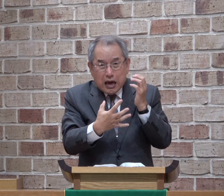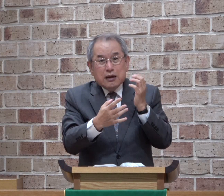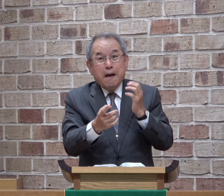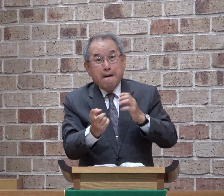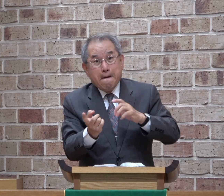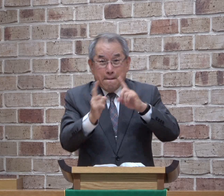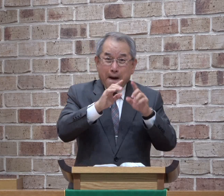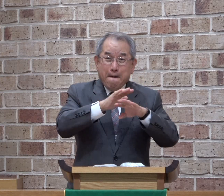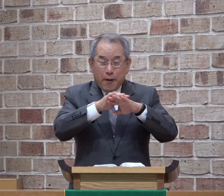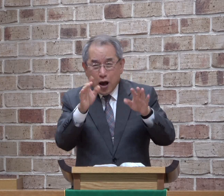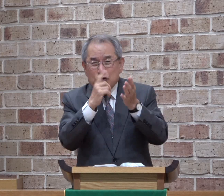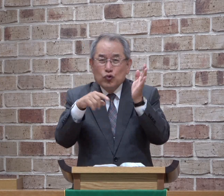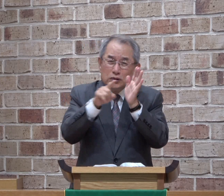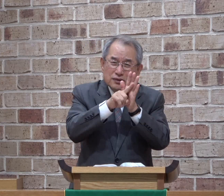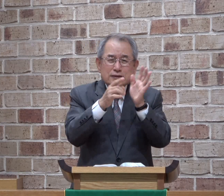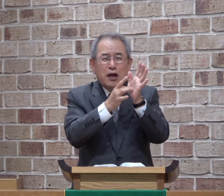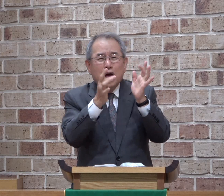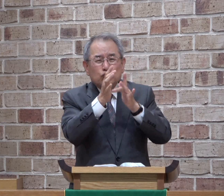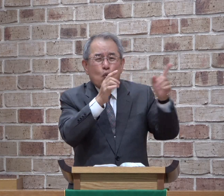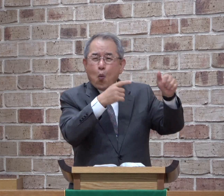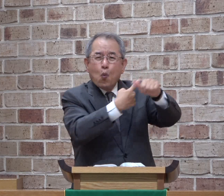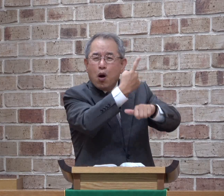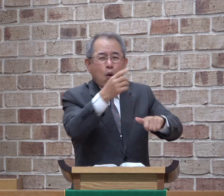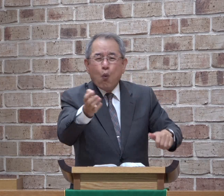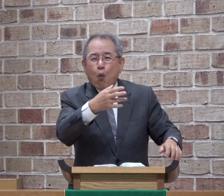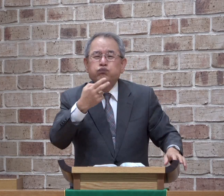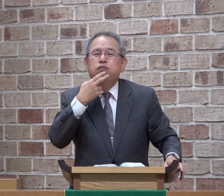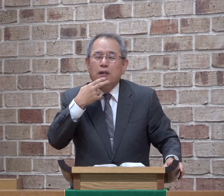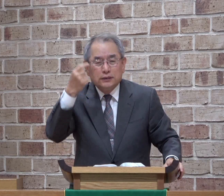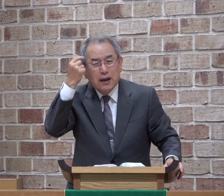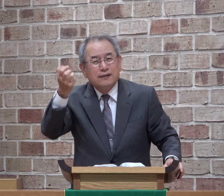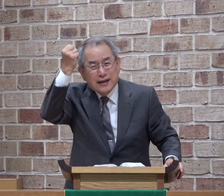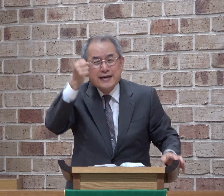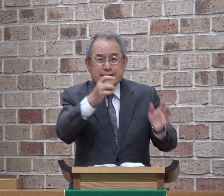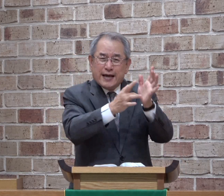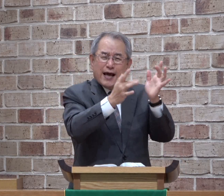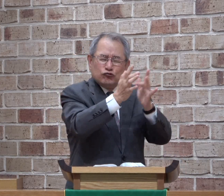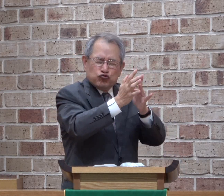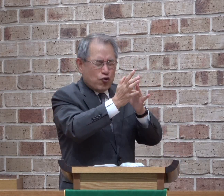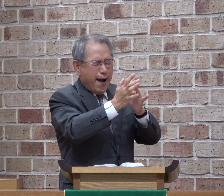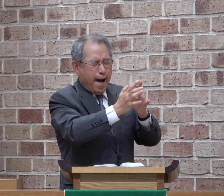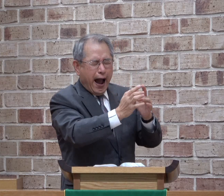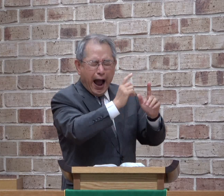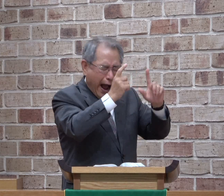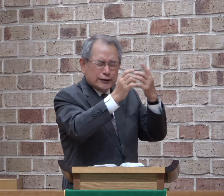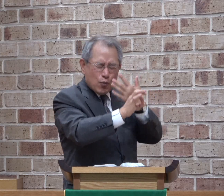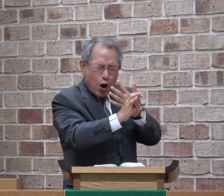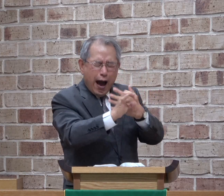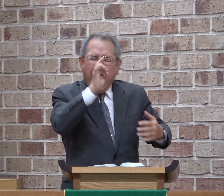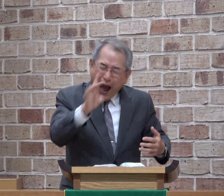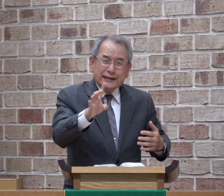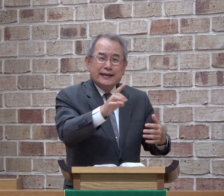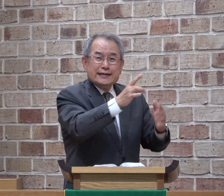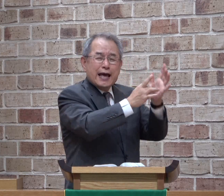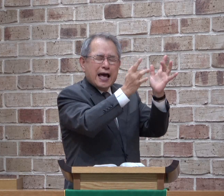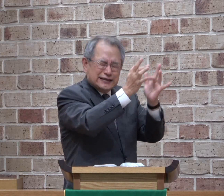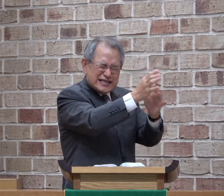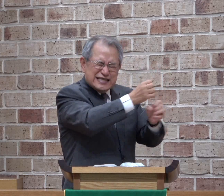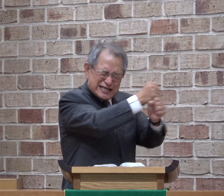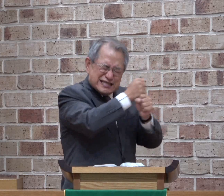보면서 얼마나 간절하게 원했겠습니까? 예수님밖에 이것을 해결해 주실 분은 예수님밖에 없습니다 라고 하면서